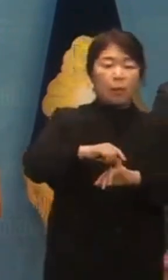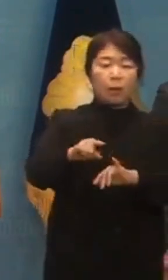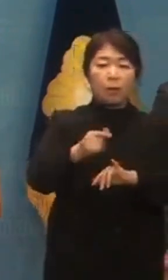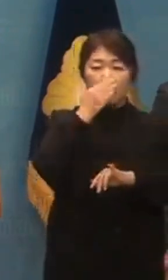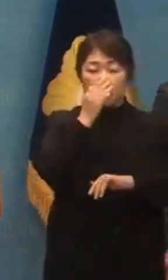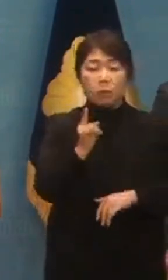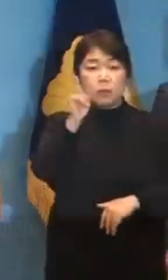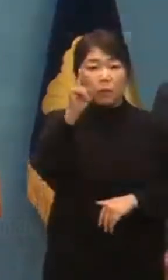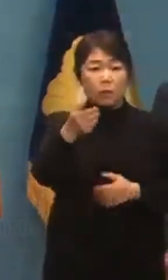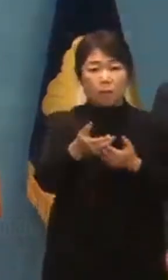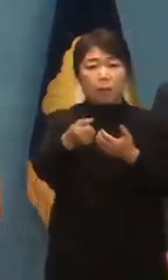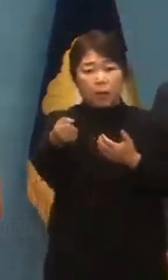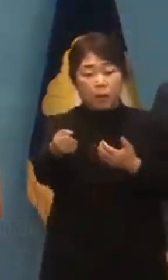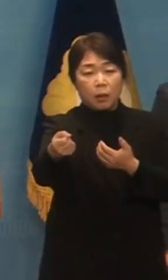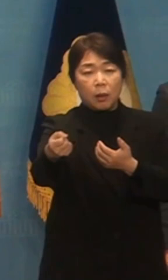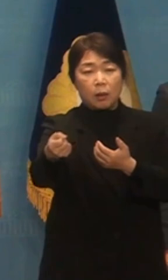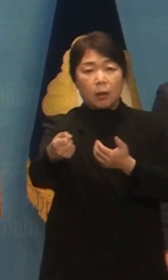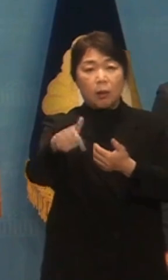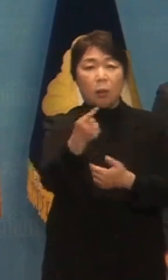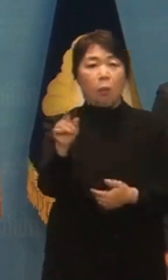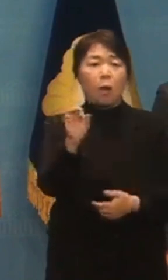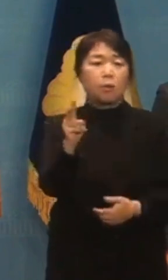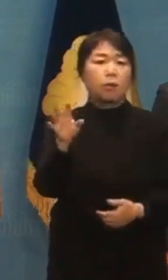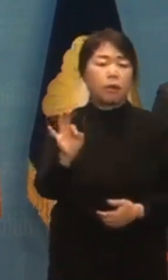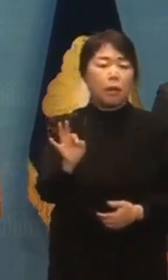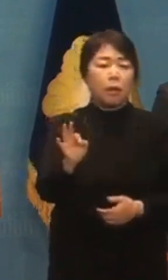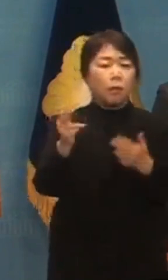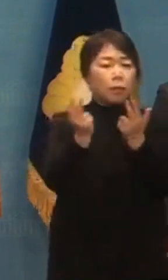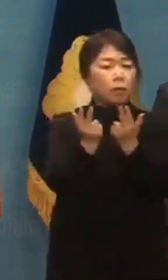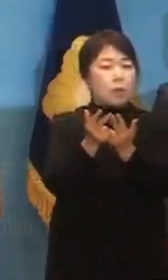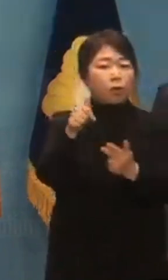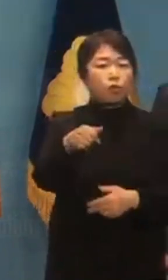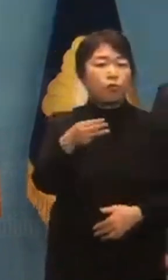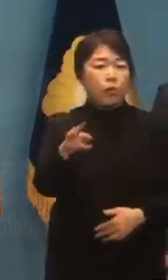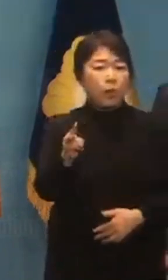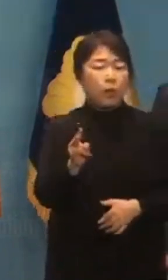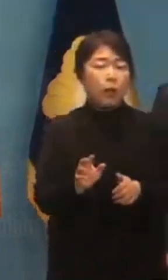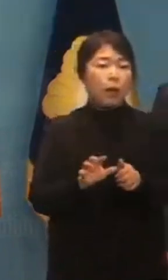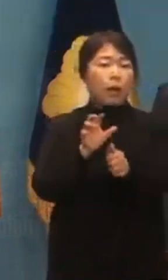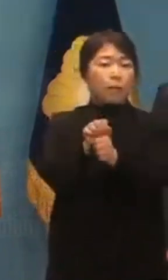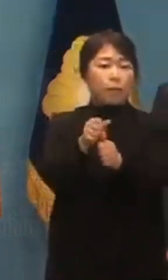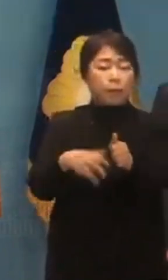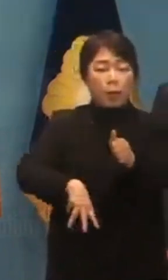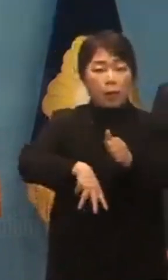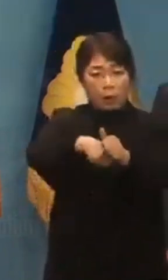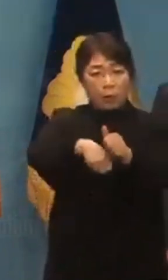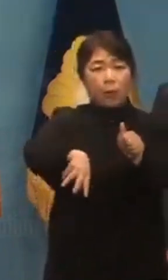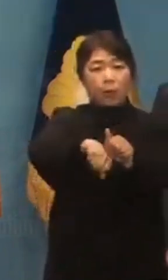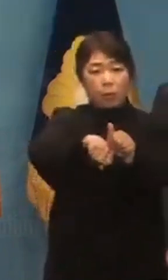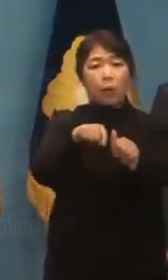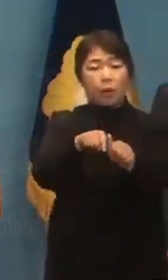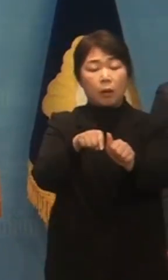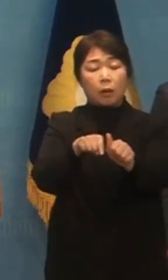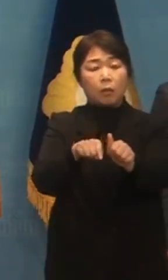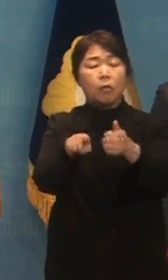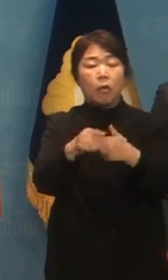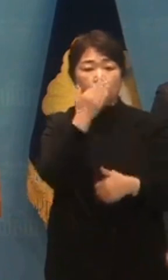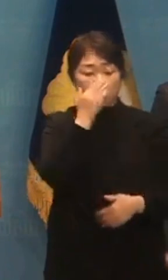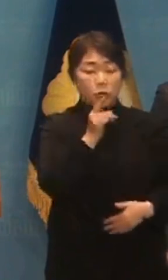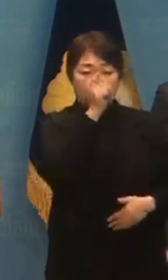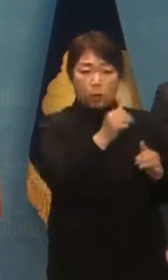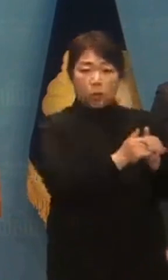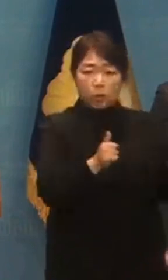떼어서 광양 곡성 구례에 붙이는 안이었습니다. 이건 선거 구민들의